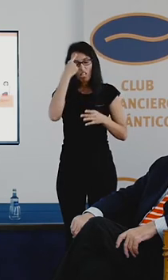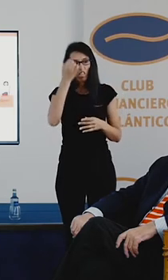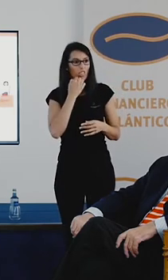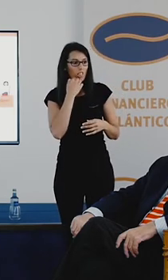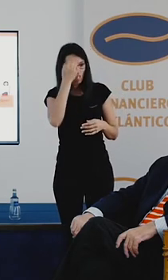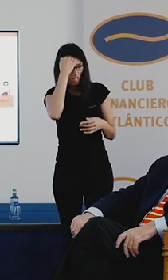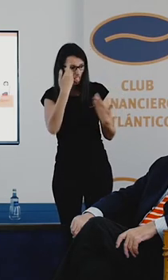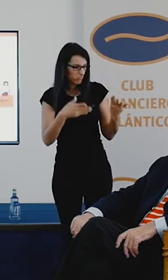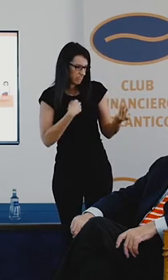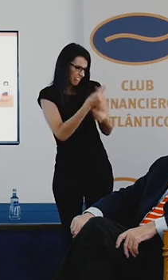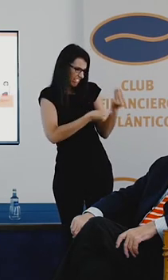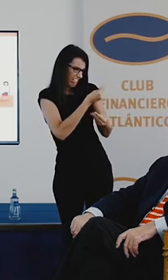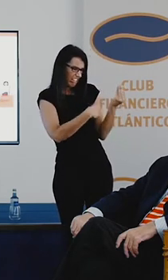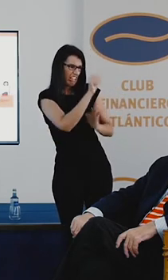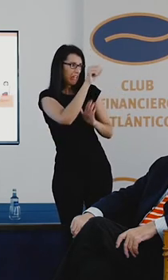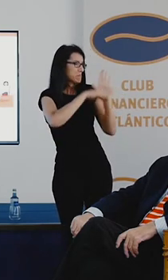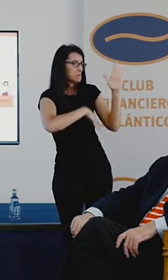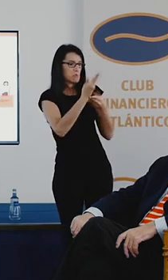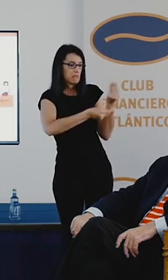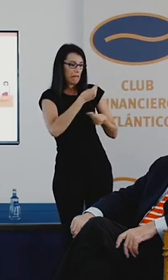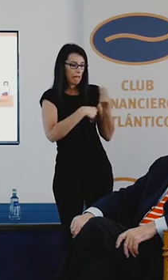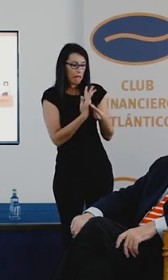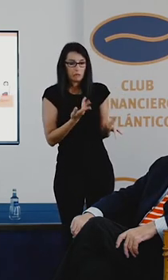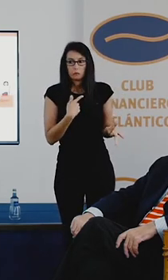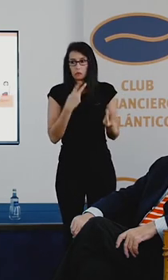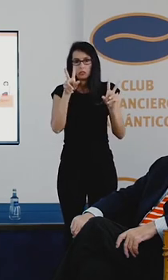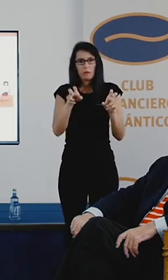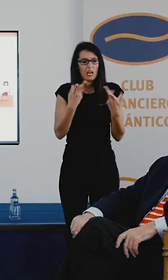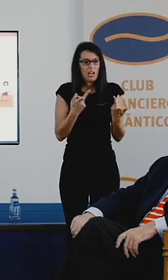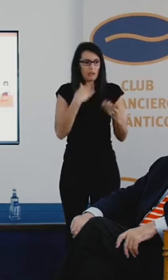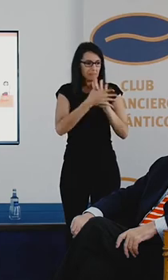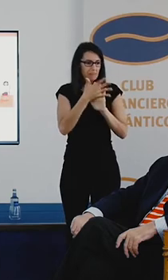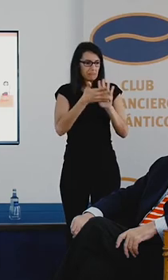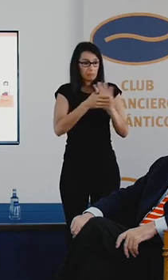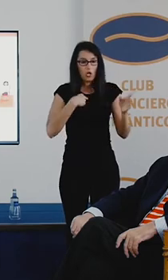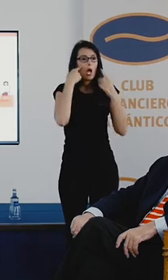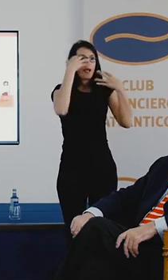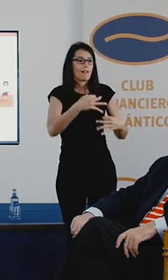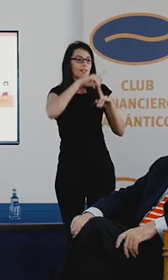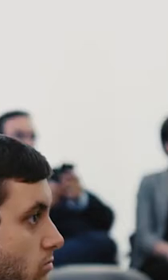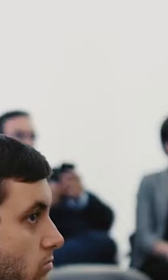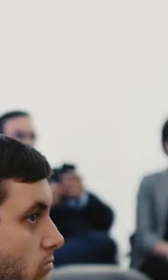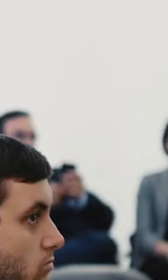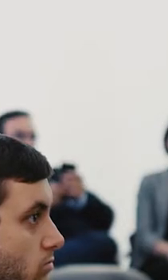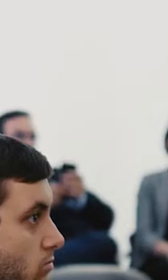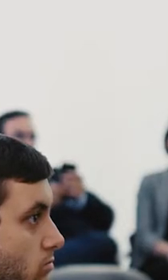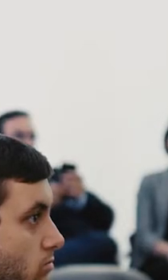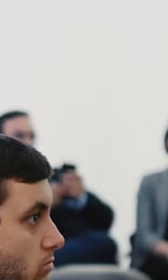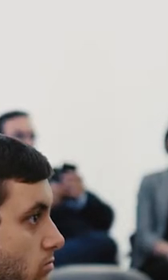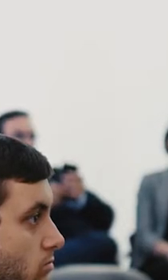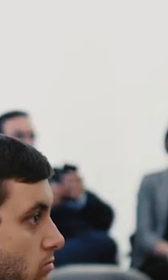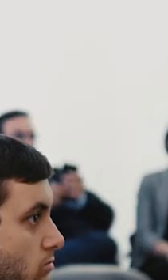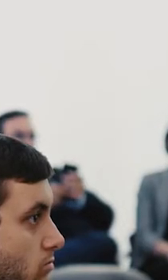entendía lo que nosotros hacíamos y los programas. Yo me di cuenta y caí como Saulo del caballo un día, digo, pero vamos a ver, si son mis clientes, si son